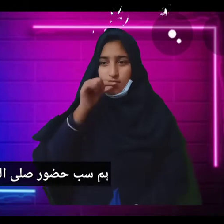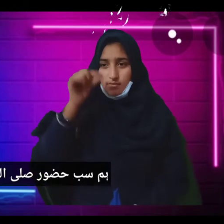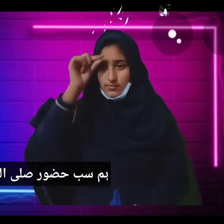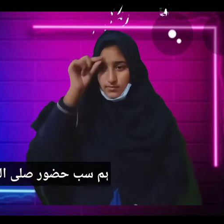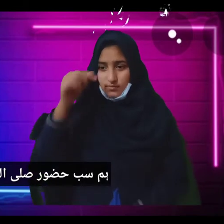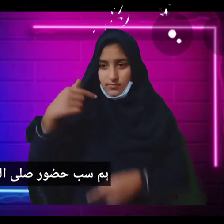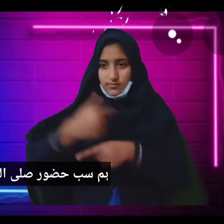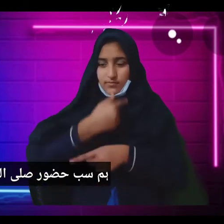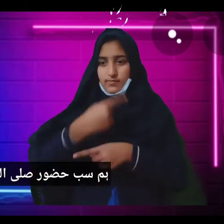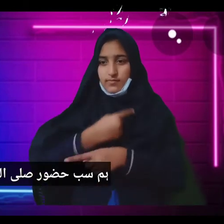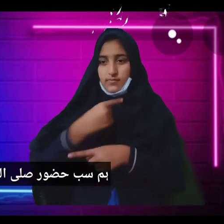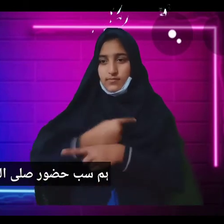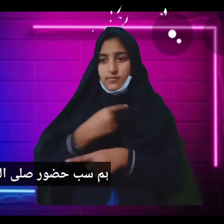उम्मती हैं।